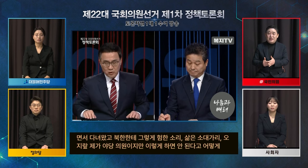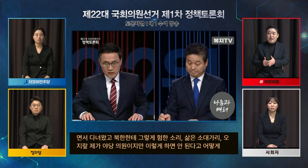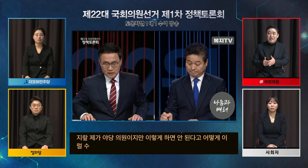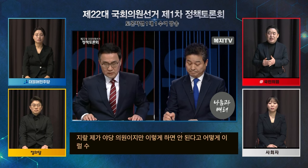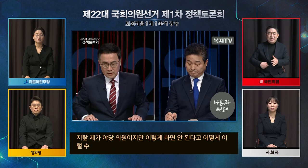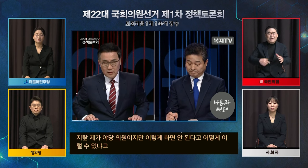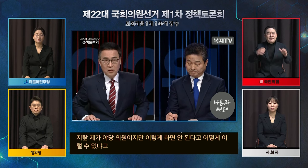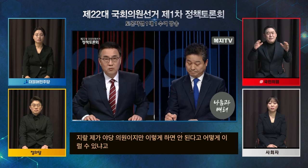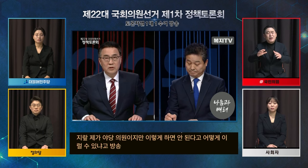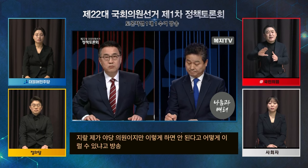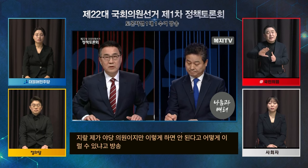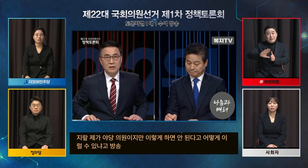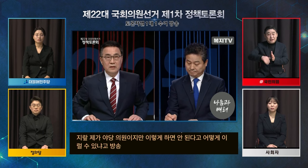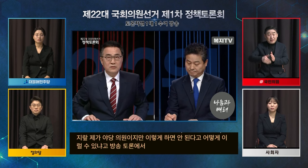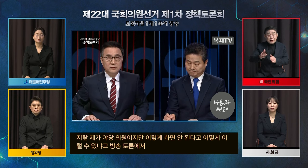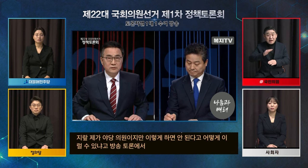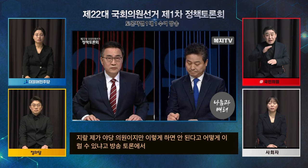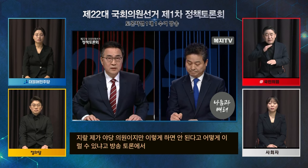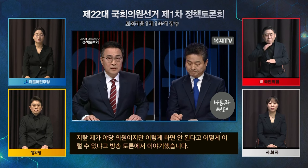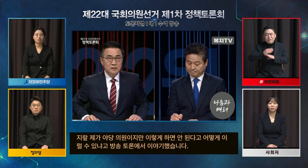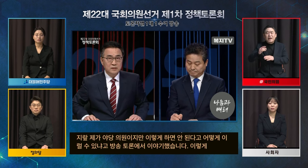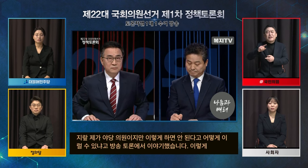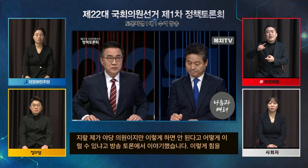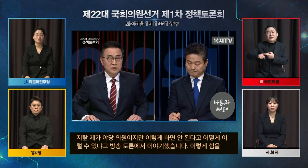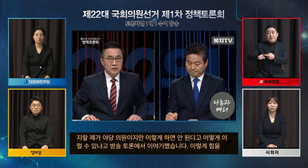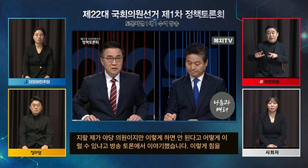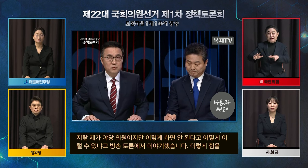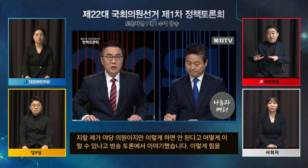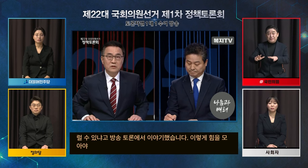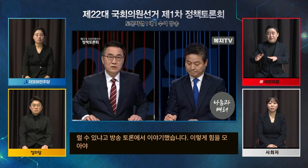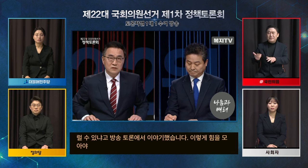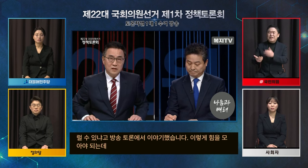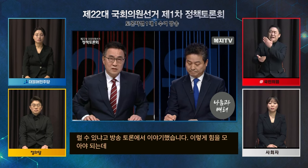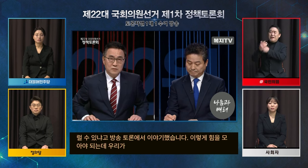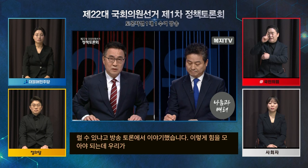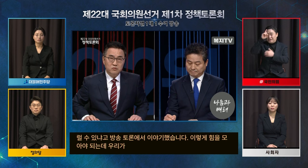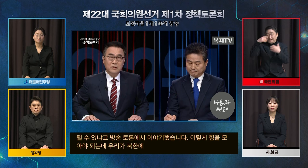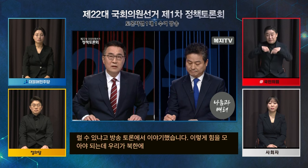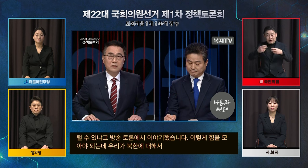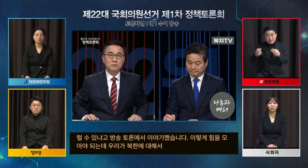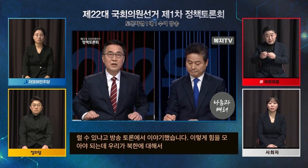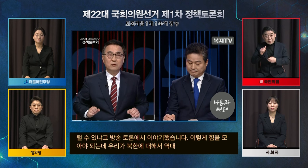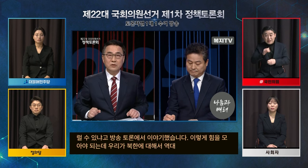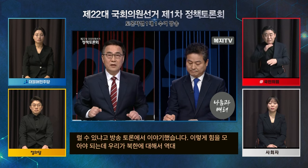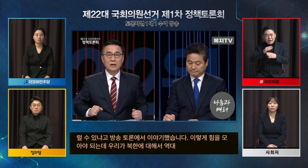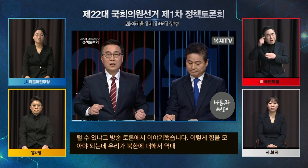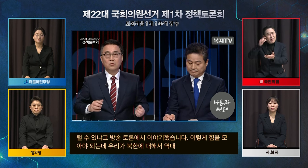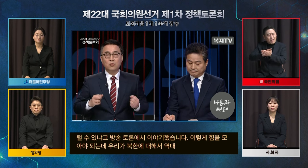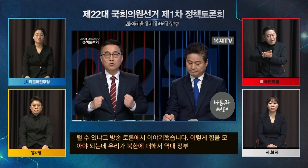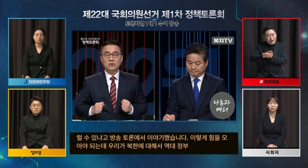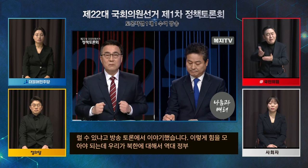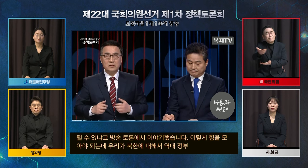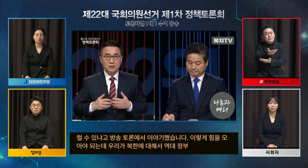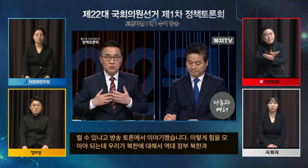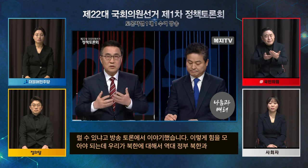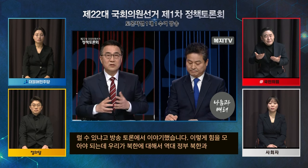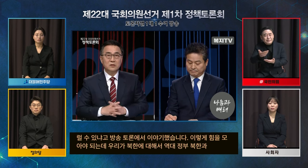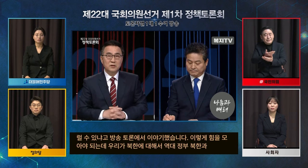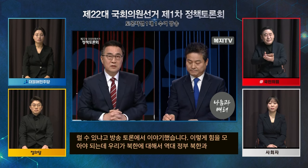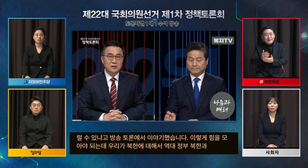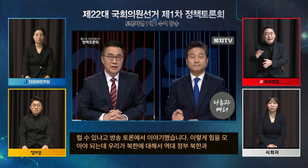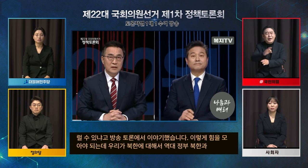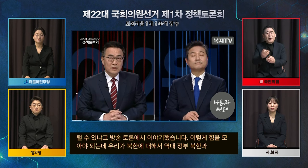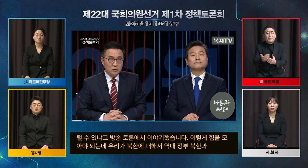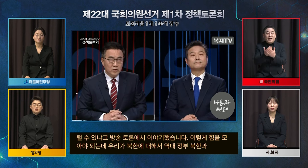힘을 모아야 되는데 우리가 북한에 대해서는 지금 역대 정부가 해왔던 정책이 있습니다. 북한과는 평화롭게 또 공존하면서 서로